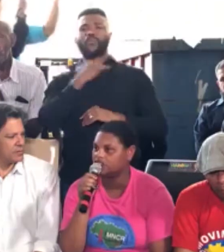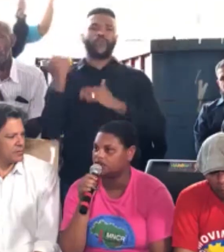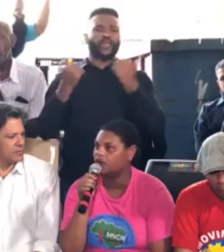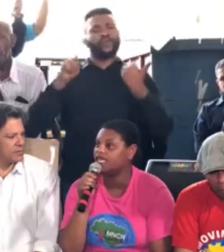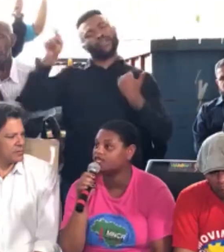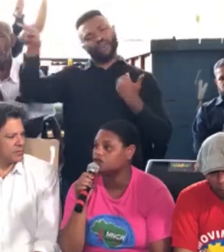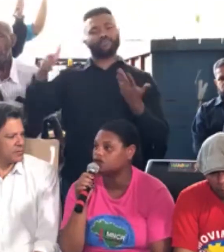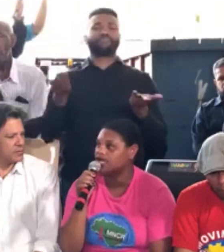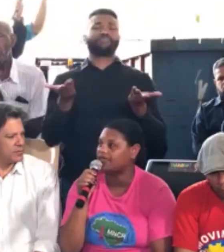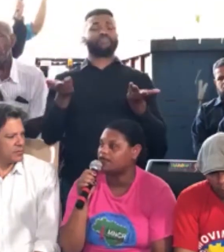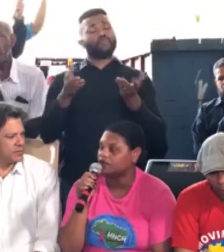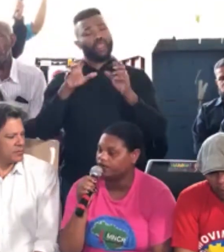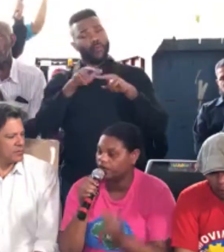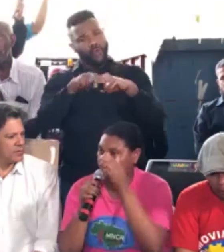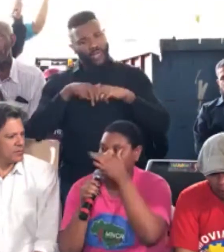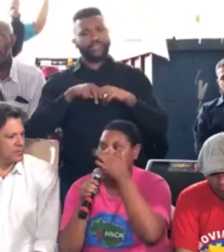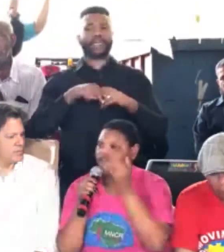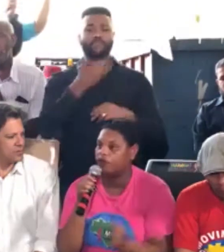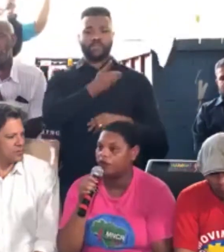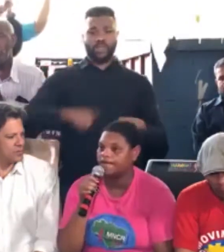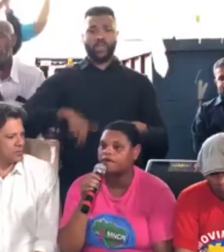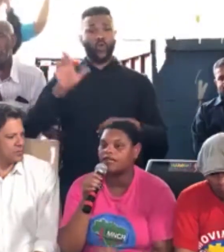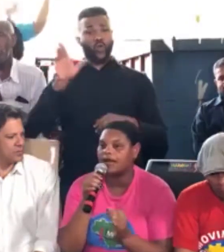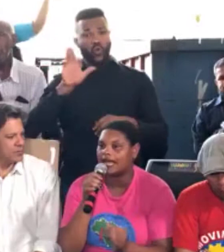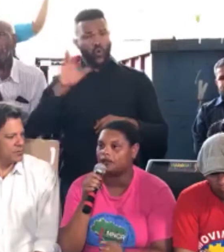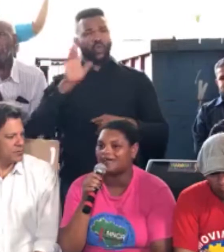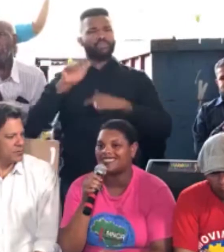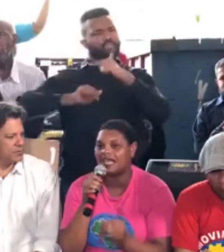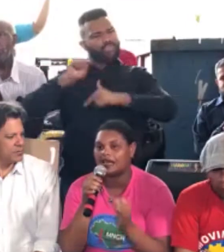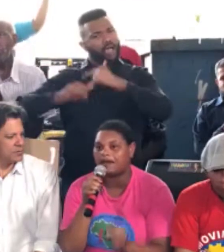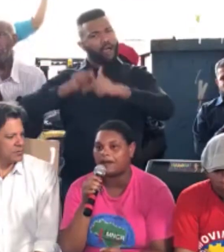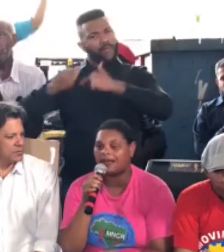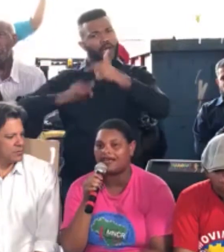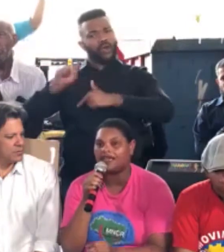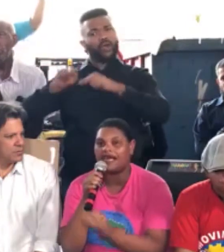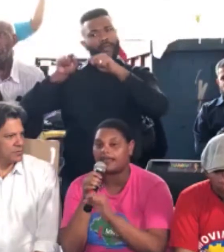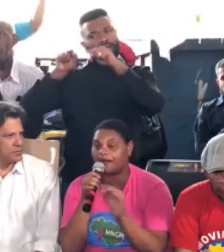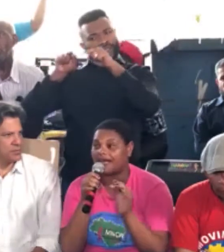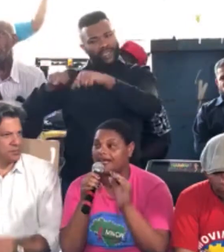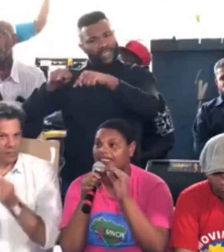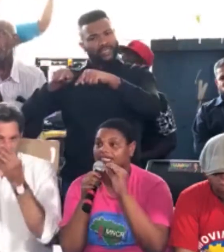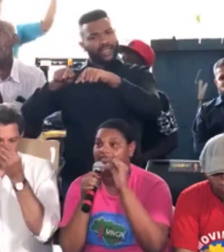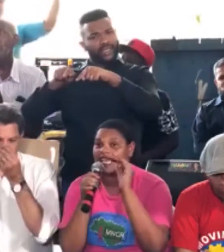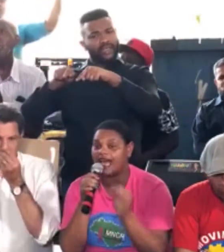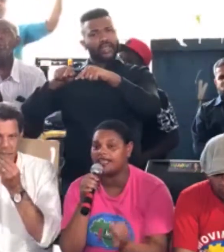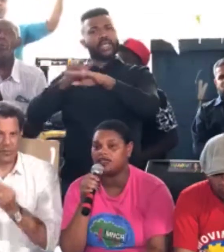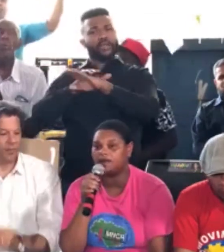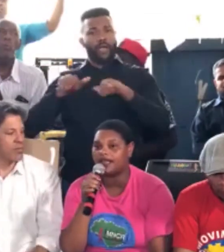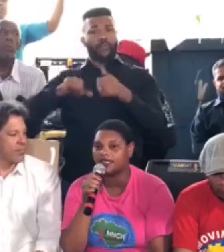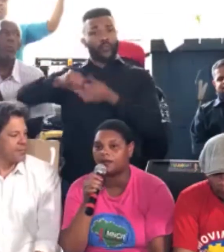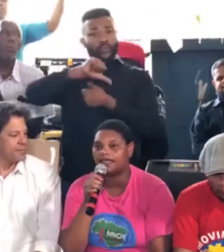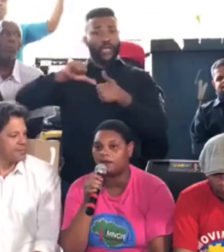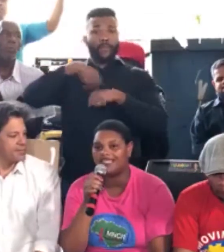naquele lixão. Então, isso, através do governo Lula, foi trabalhado para se acabar, para encerrar isso